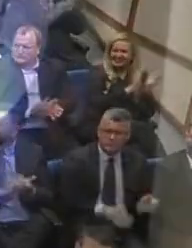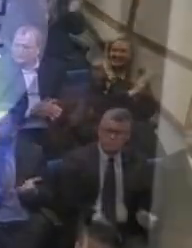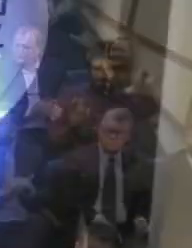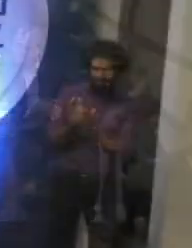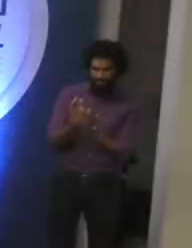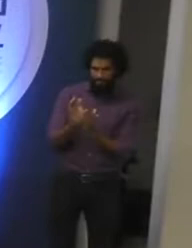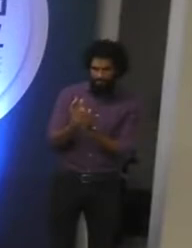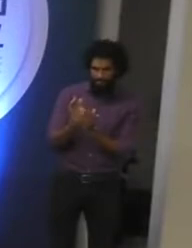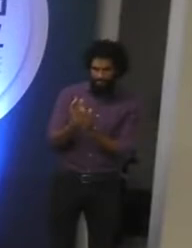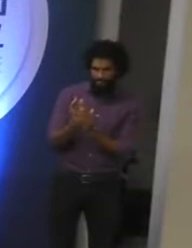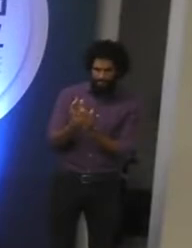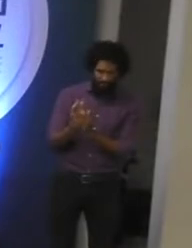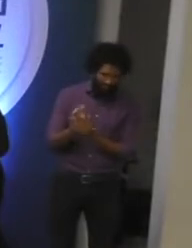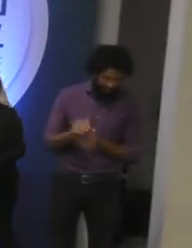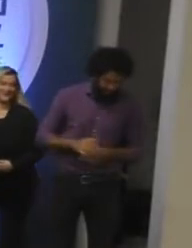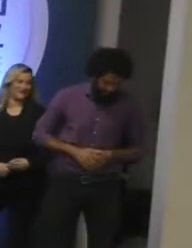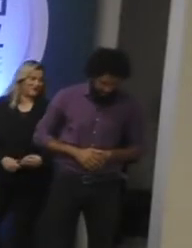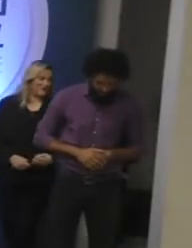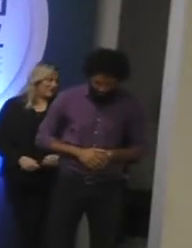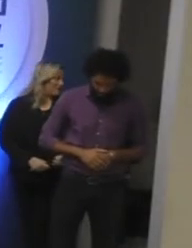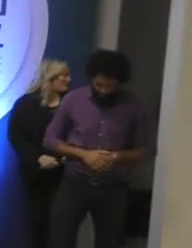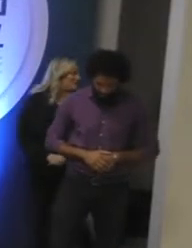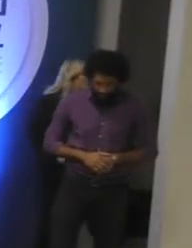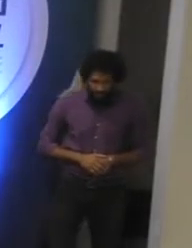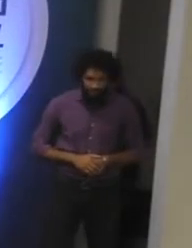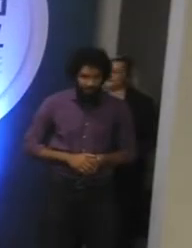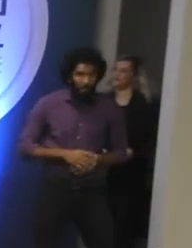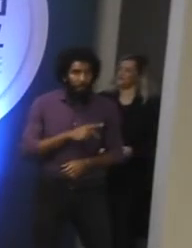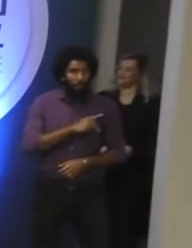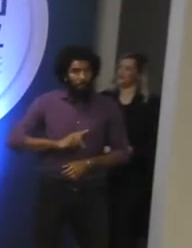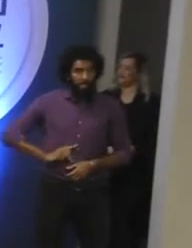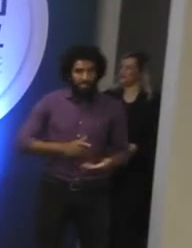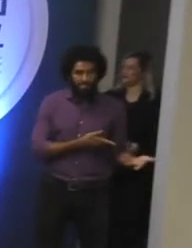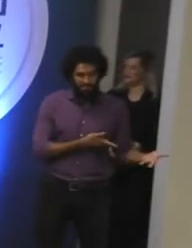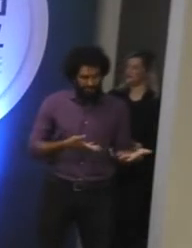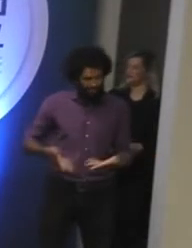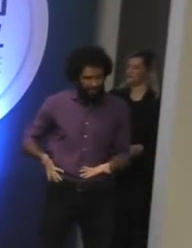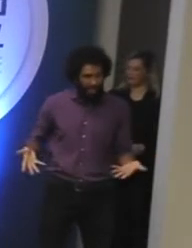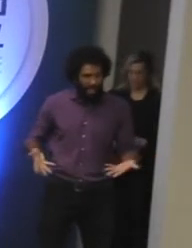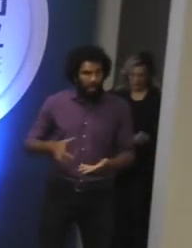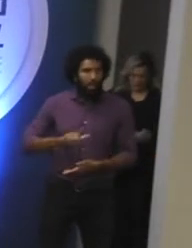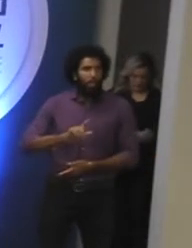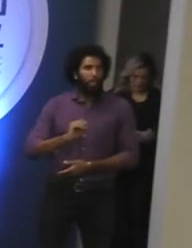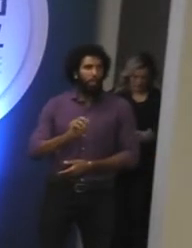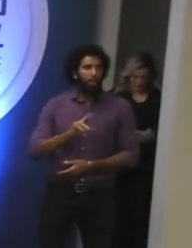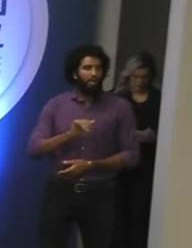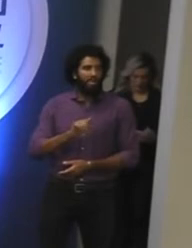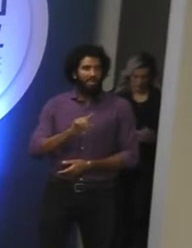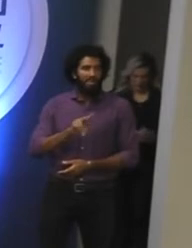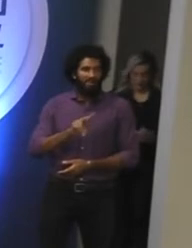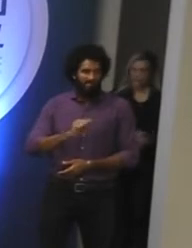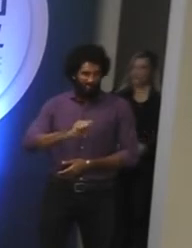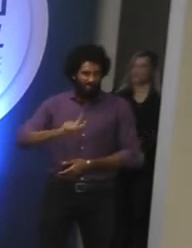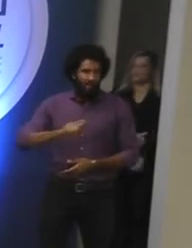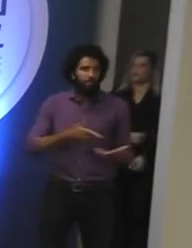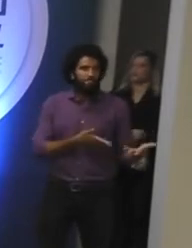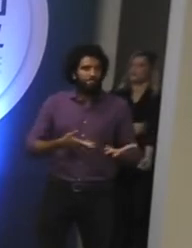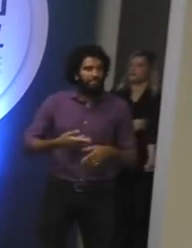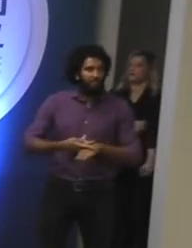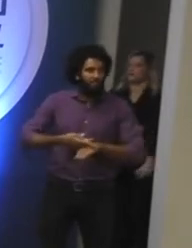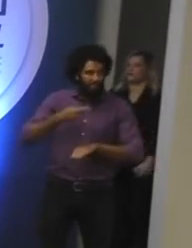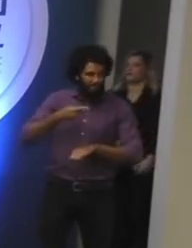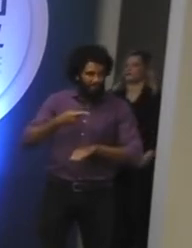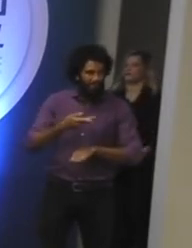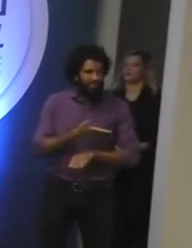Parabéns, Codesan. Convidamos agora ao palco o presidente da Codesan, Lorivaldo Beyer, para receber o prêmio.